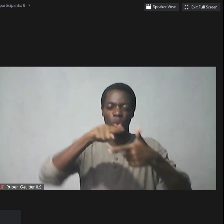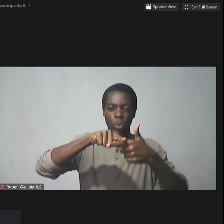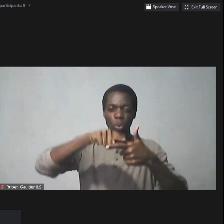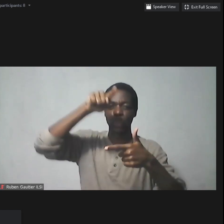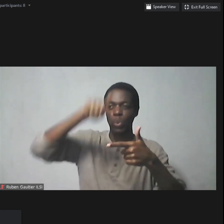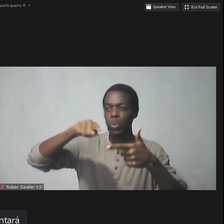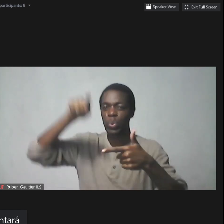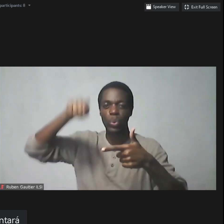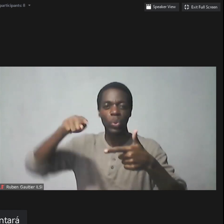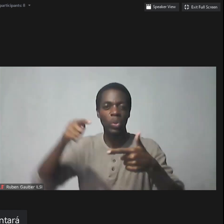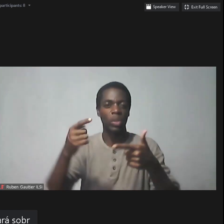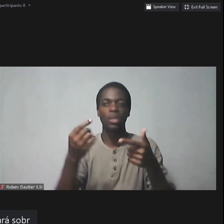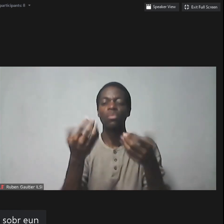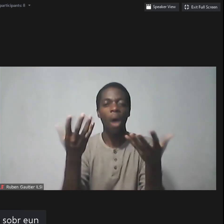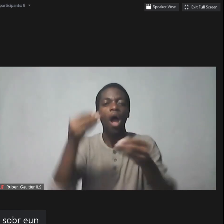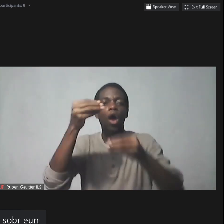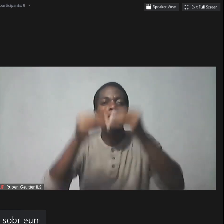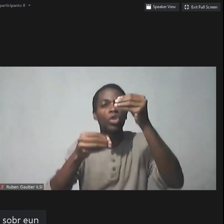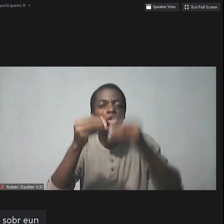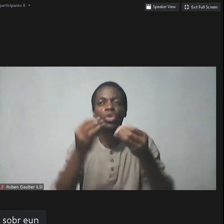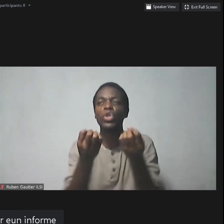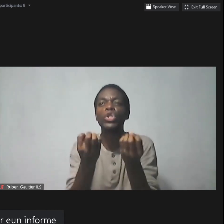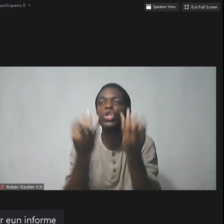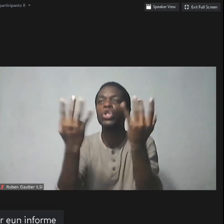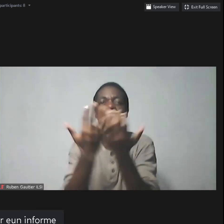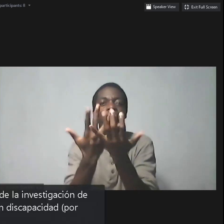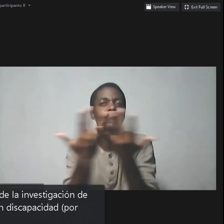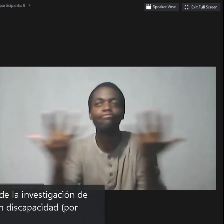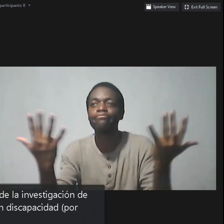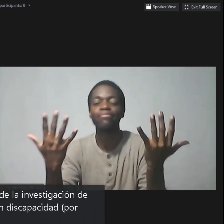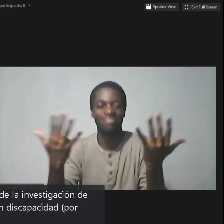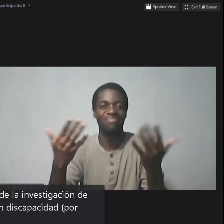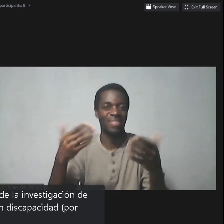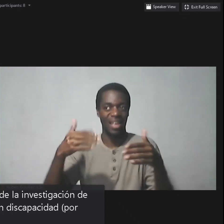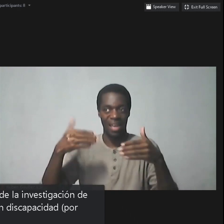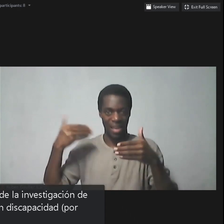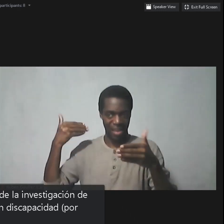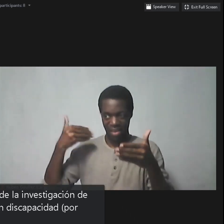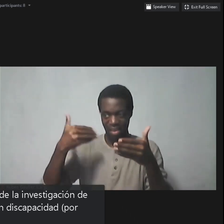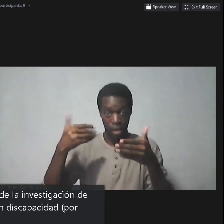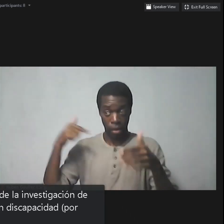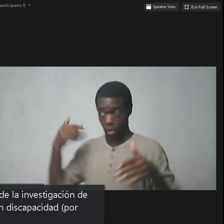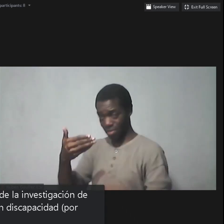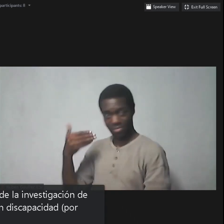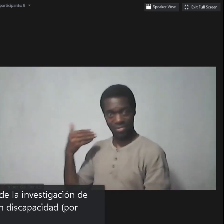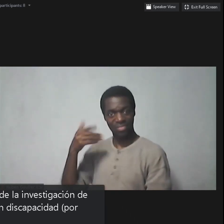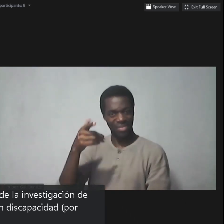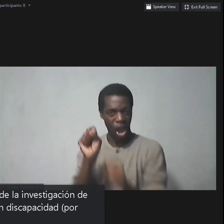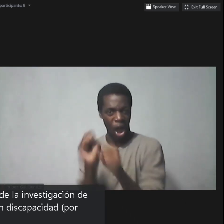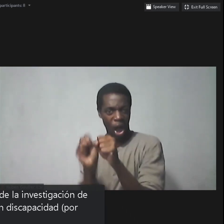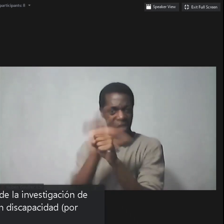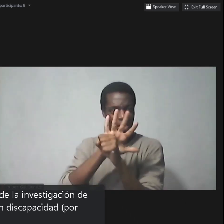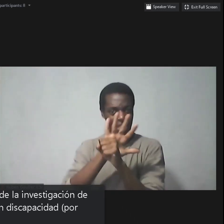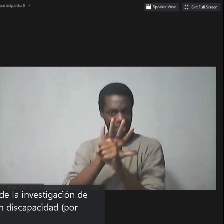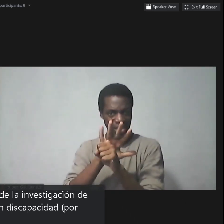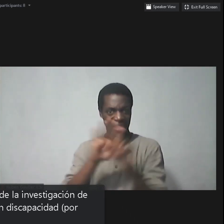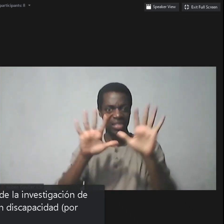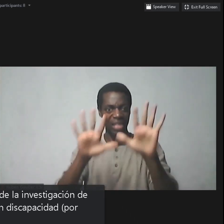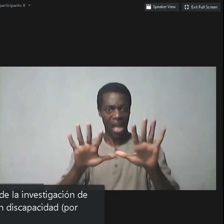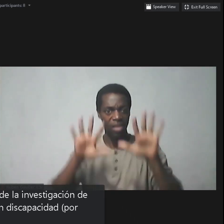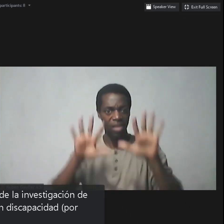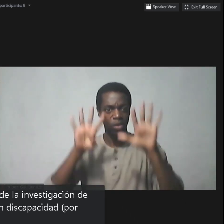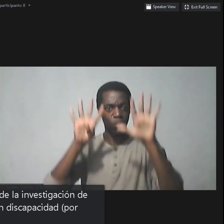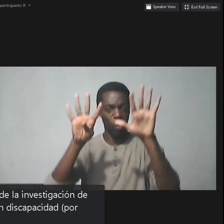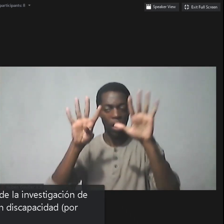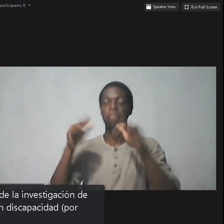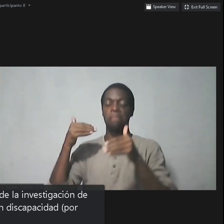con discapacidad durante la pandemia de COVID-19, y lo va a vincular con algunos indicadores o los objetivos de desarrollo